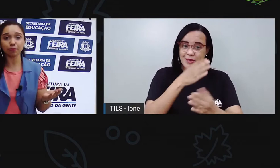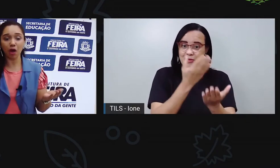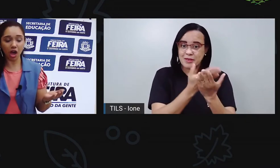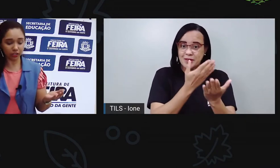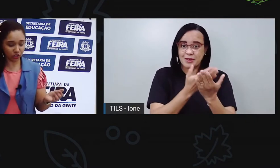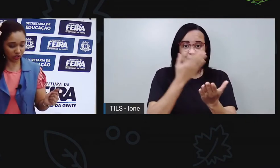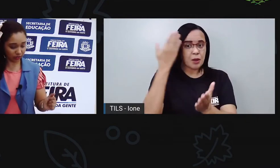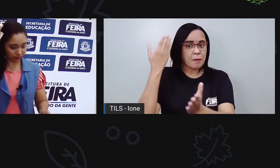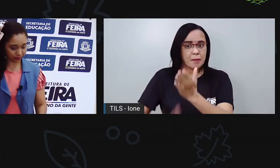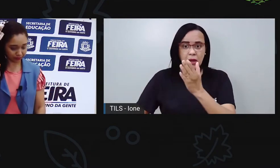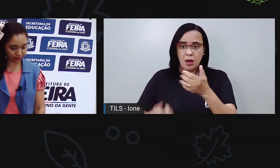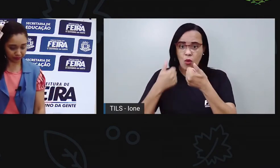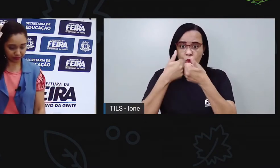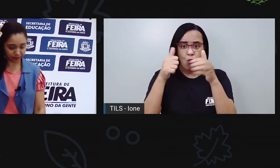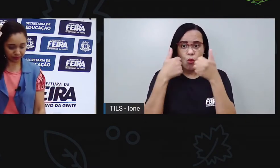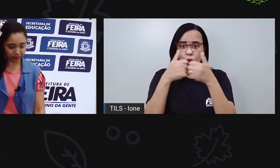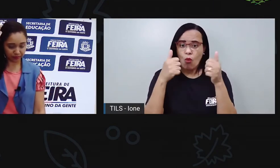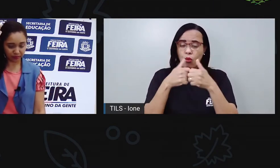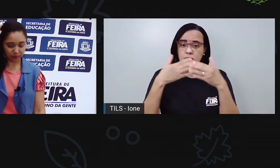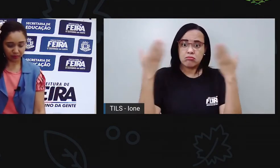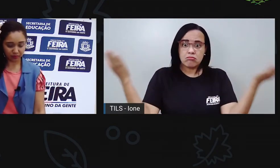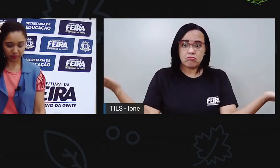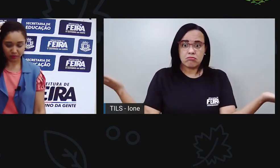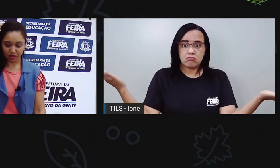o transporte."